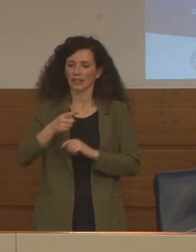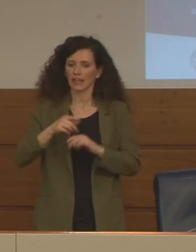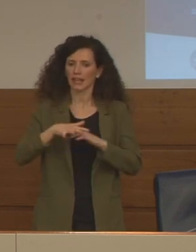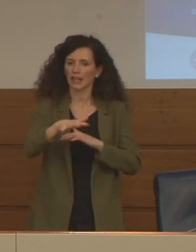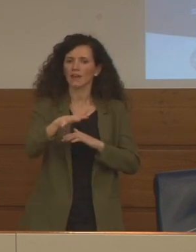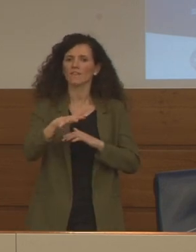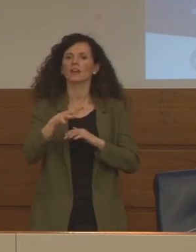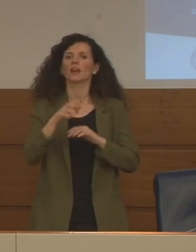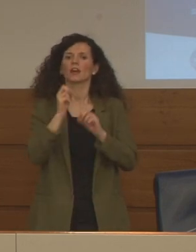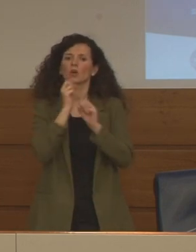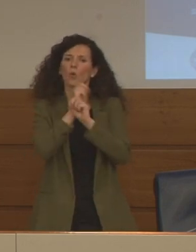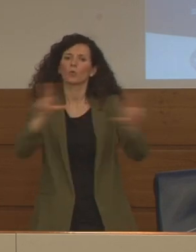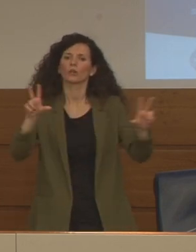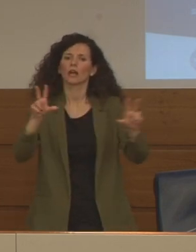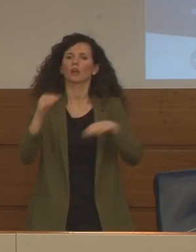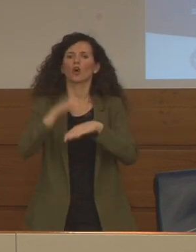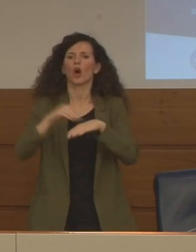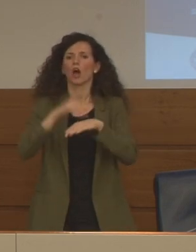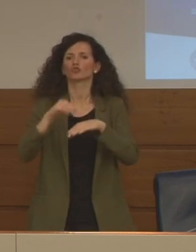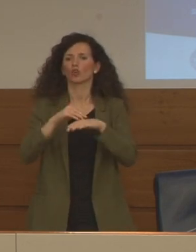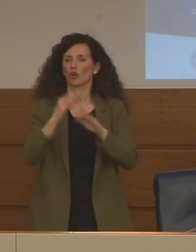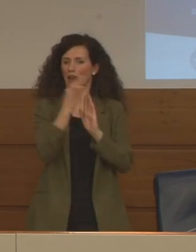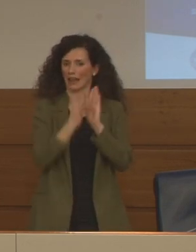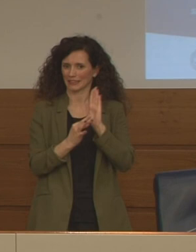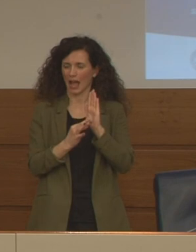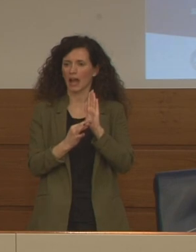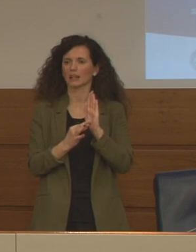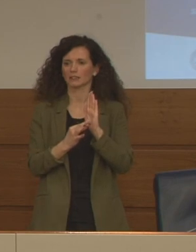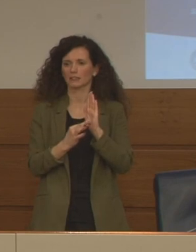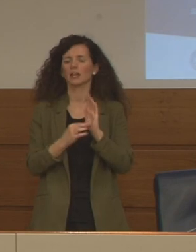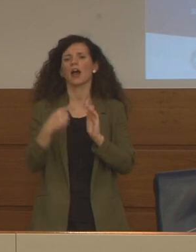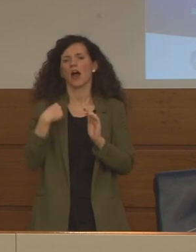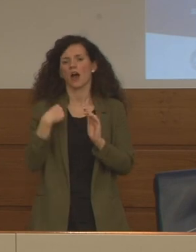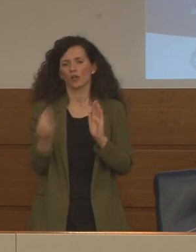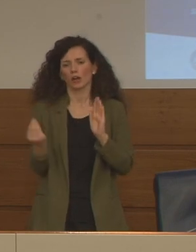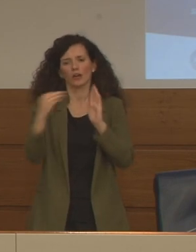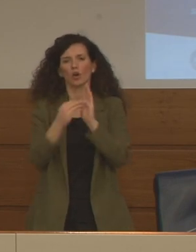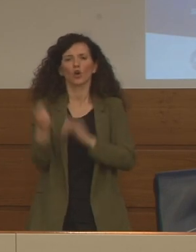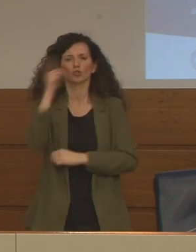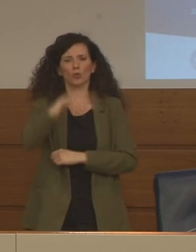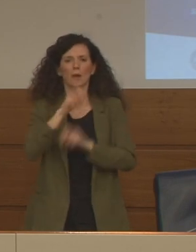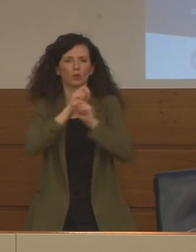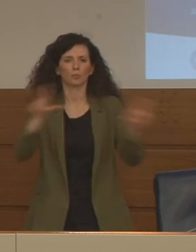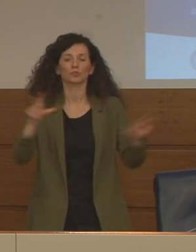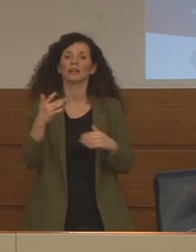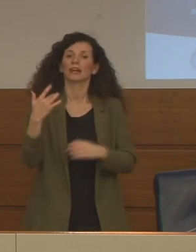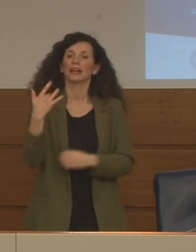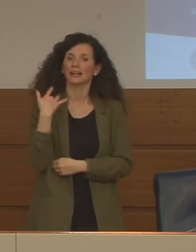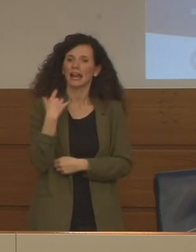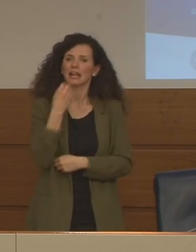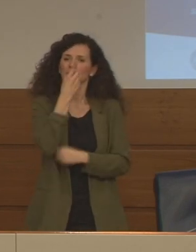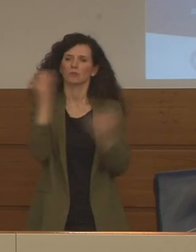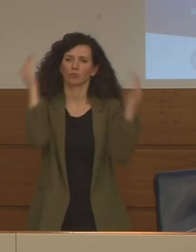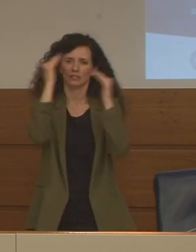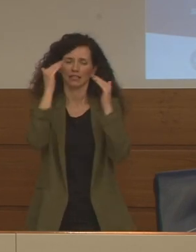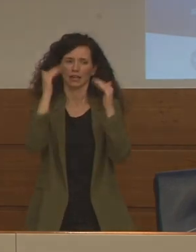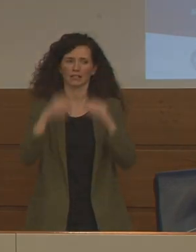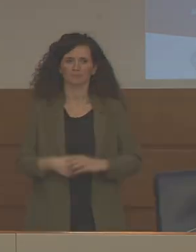per aggiornare i dati noi li inseriremo nella comunicazione di domani grazie e buona serata